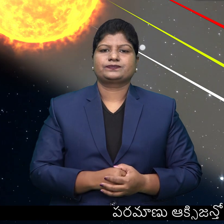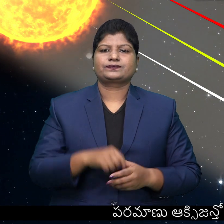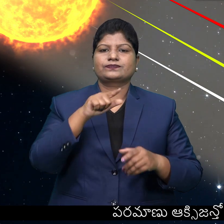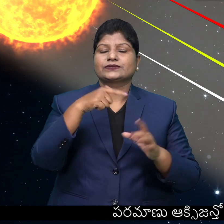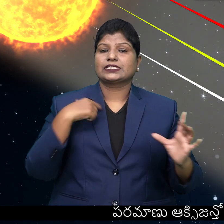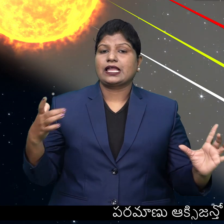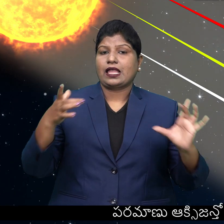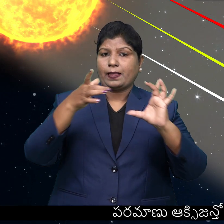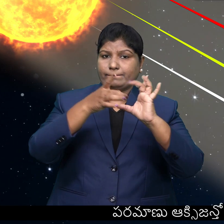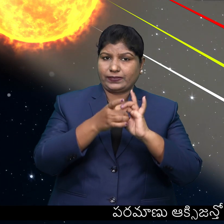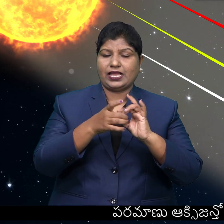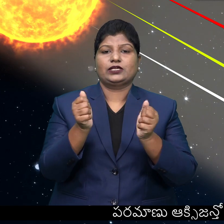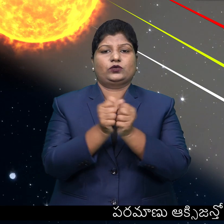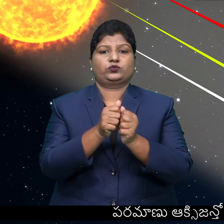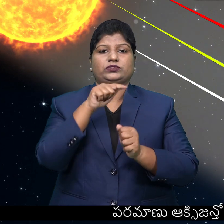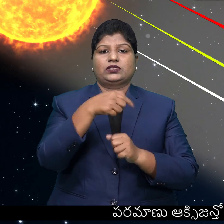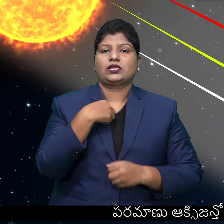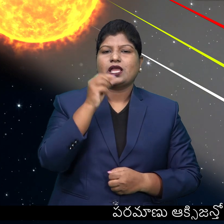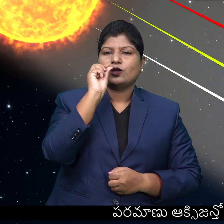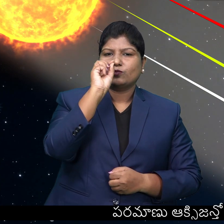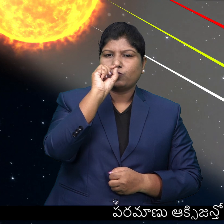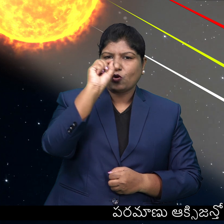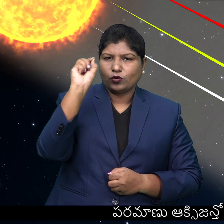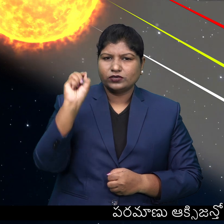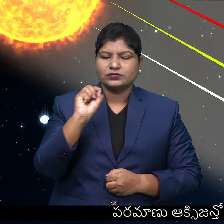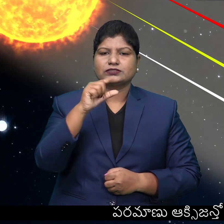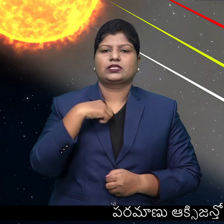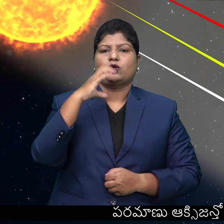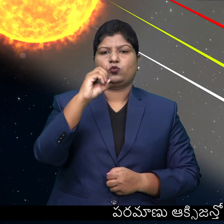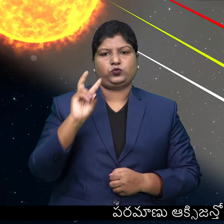పరమాణు ఆక్సిజన్తో కలిసి ఓజోన్ను ఏర్పరుస్తాయి.